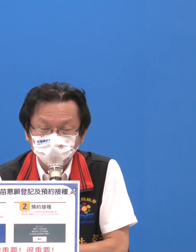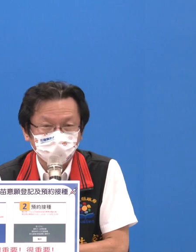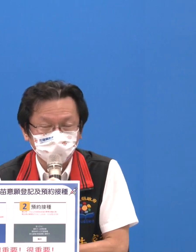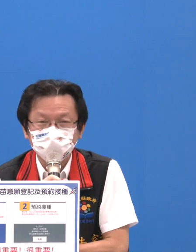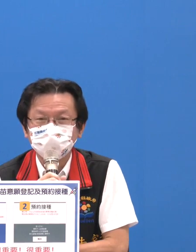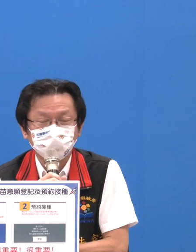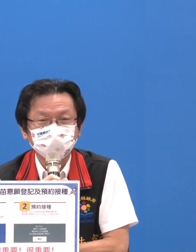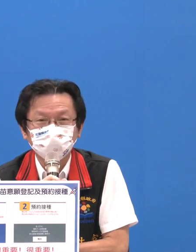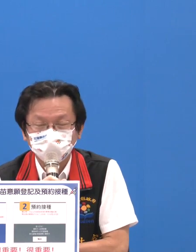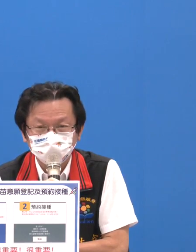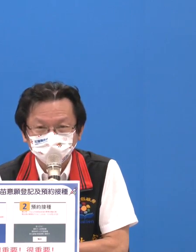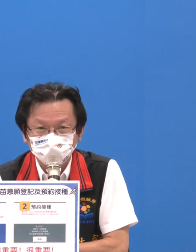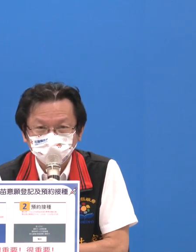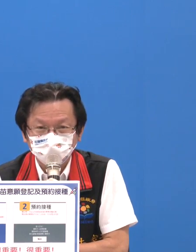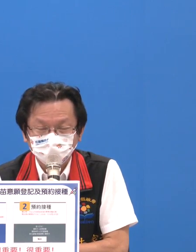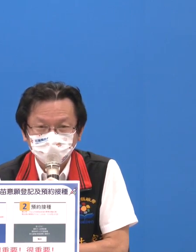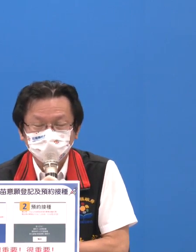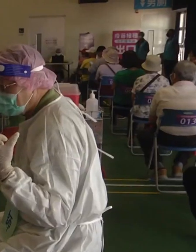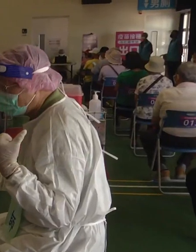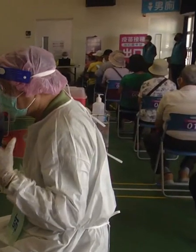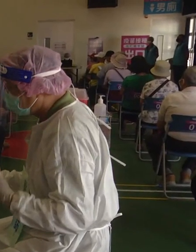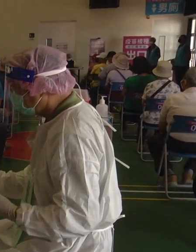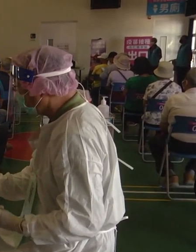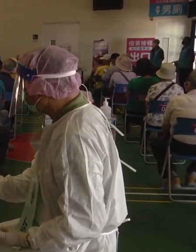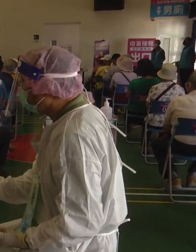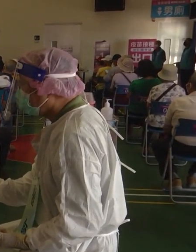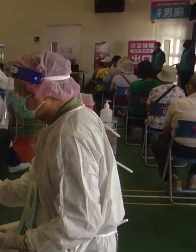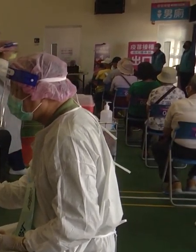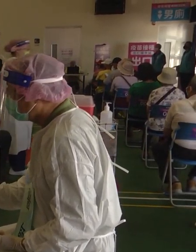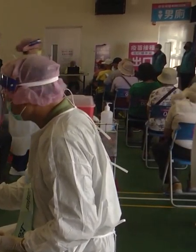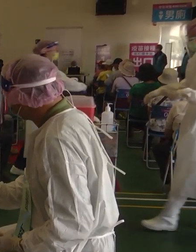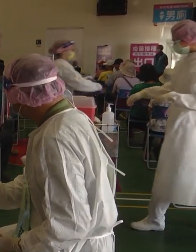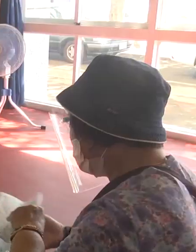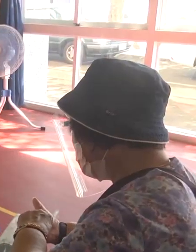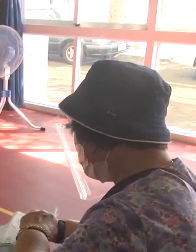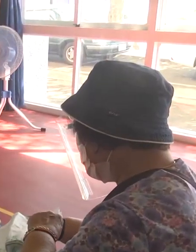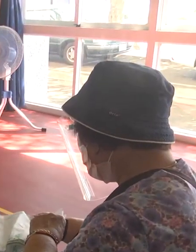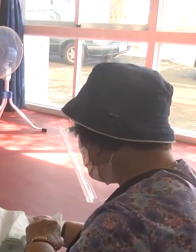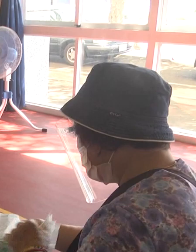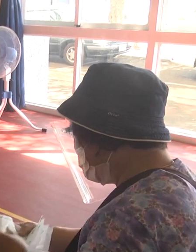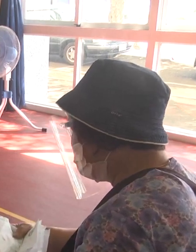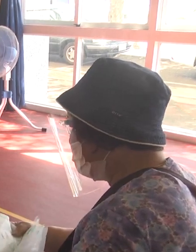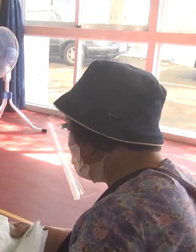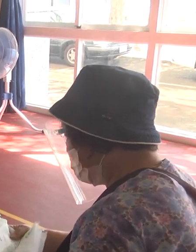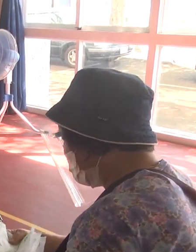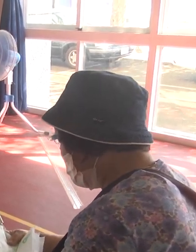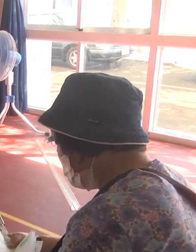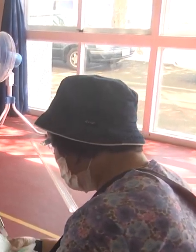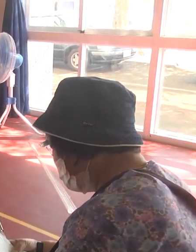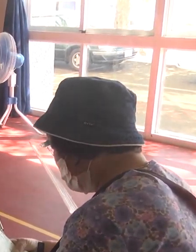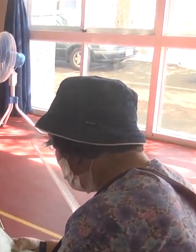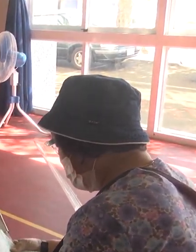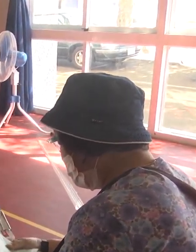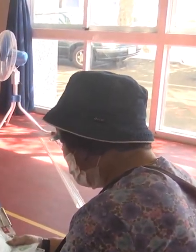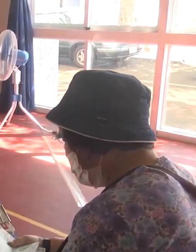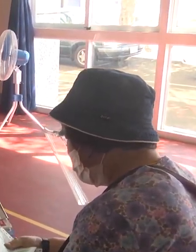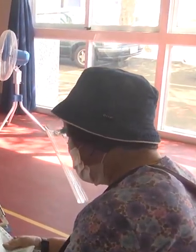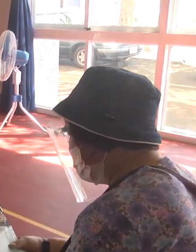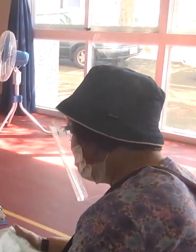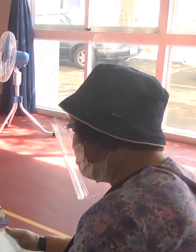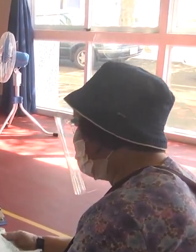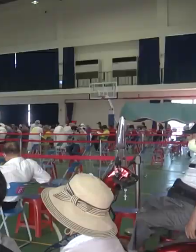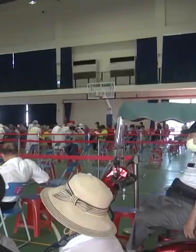局长庄安表示，卫生局将派人前往长者家中查询新冠肺炎第二剂的预验施打，除签署预验书